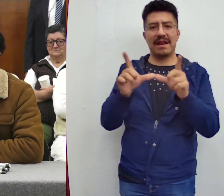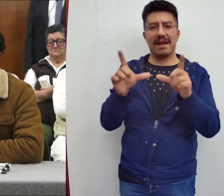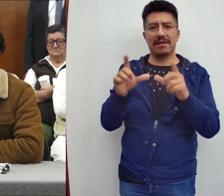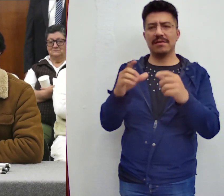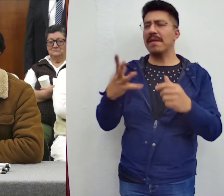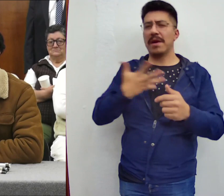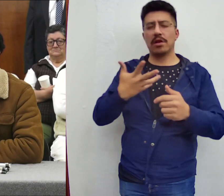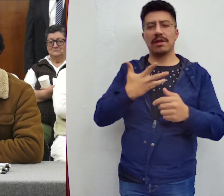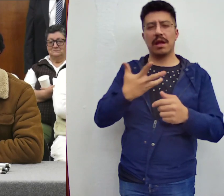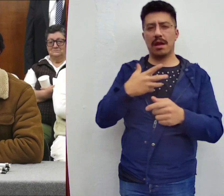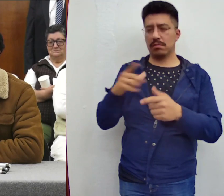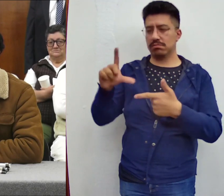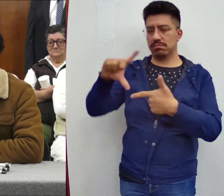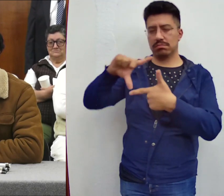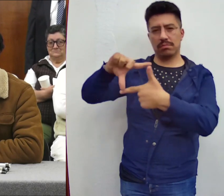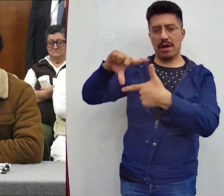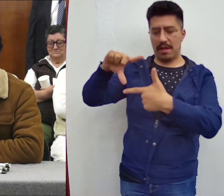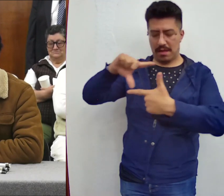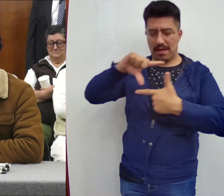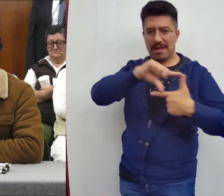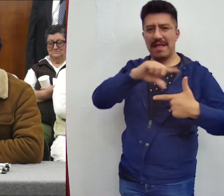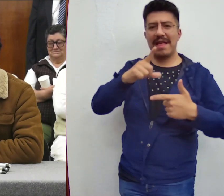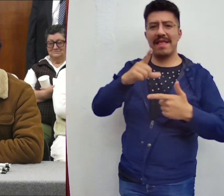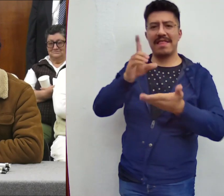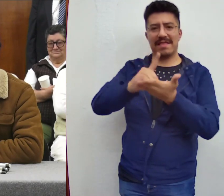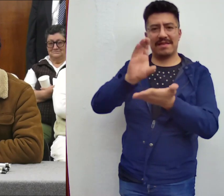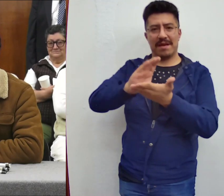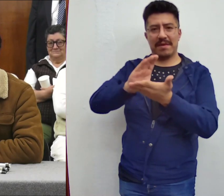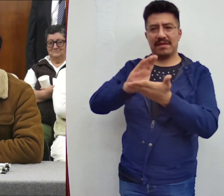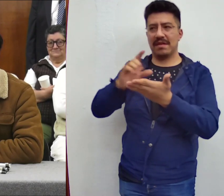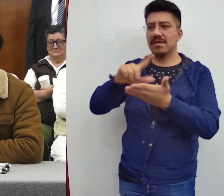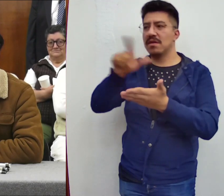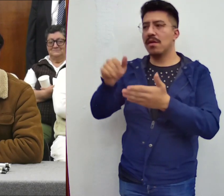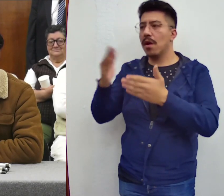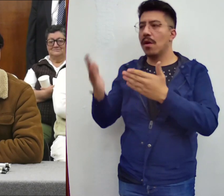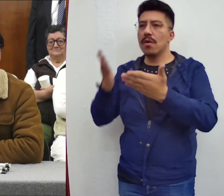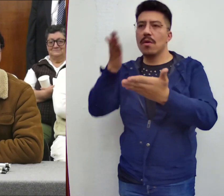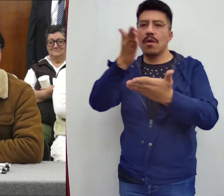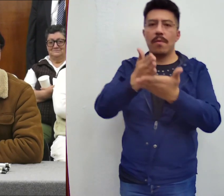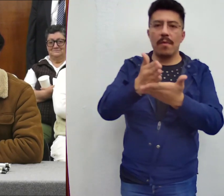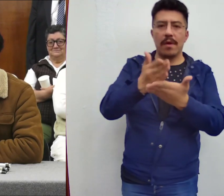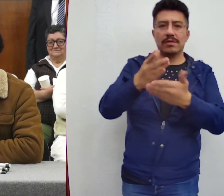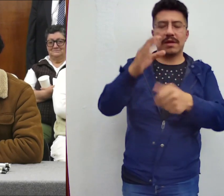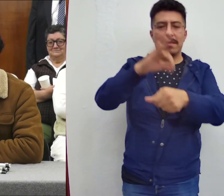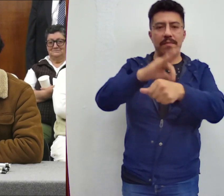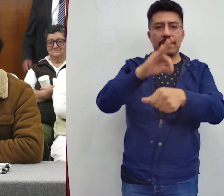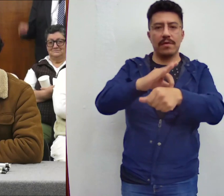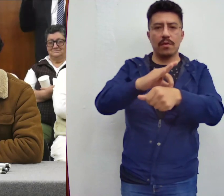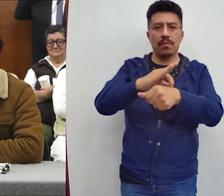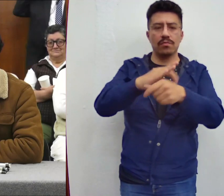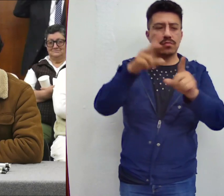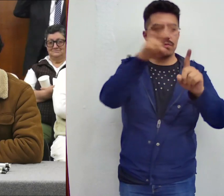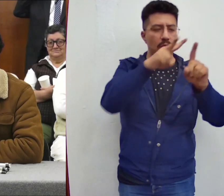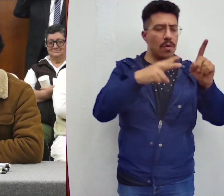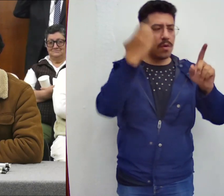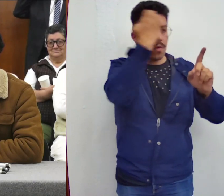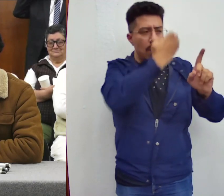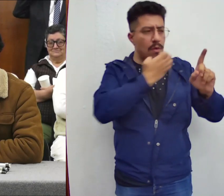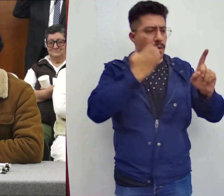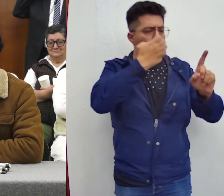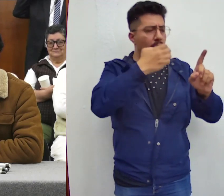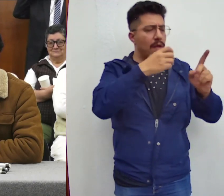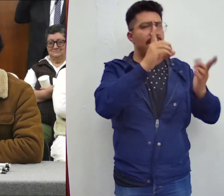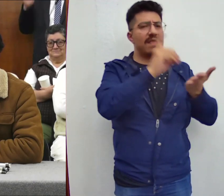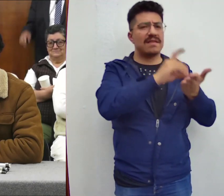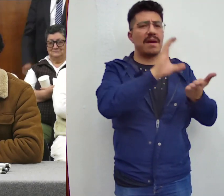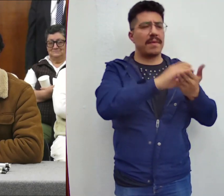por el área médica. Esa área médica nos da el diagnóstico qué tipo de discapacidad es.